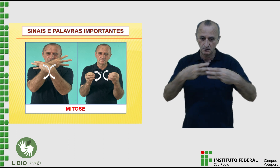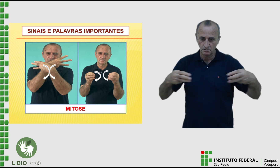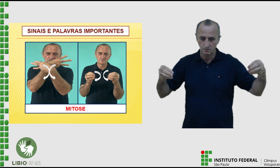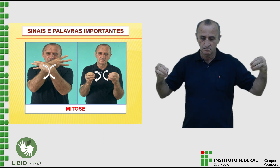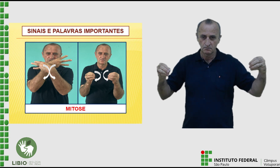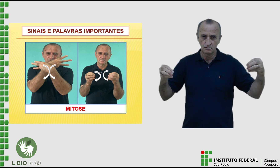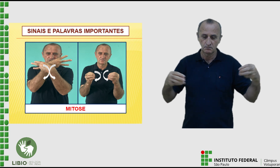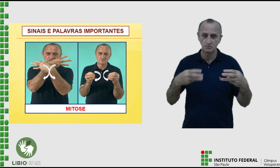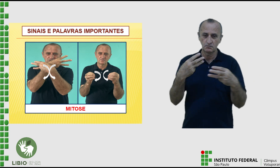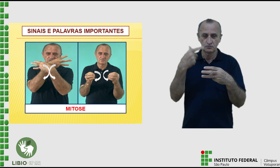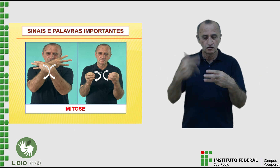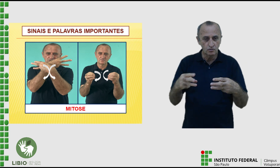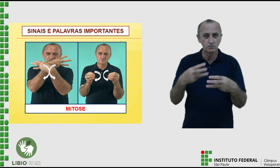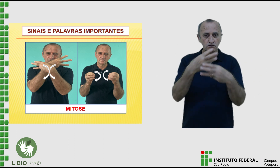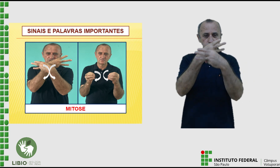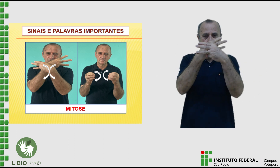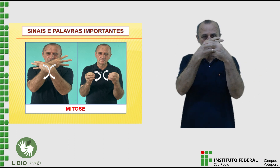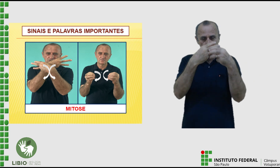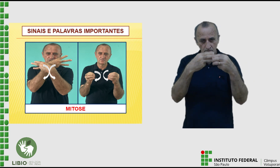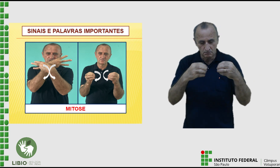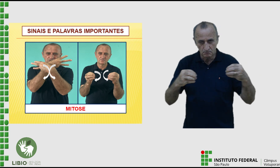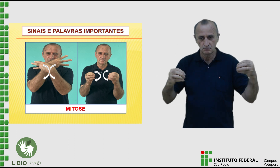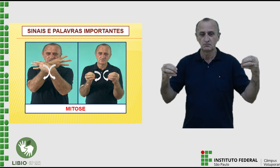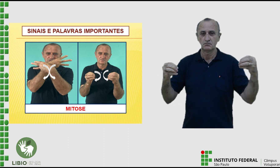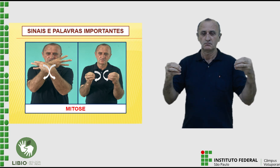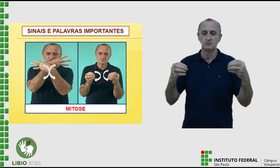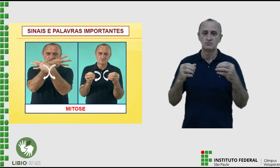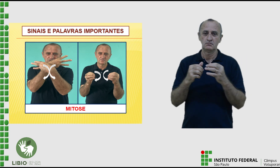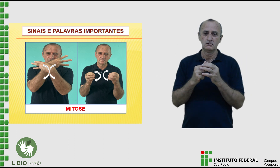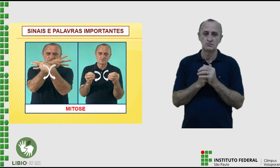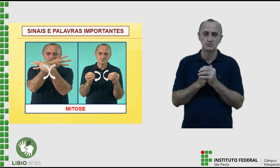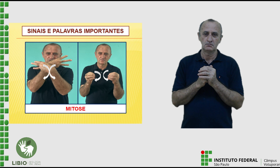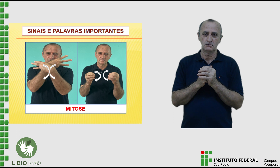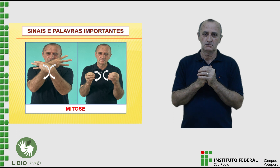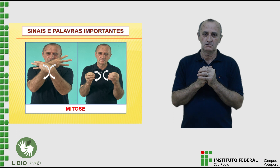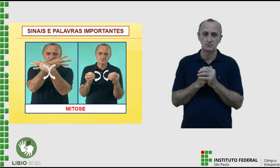Mitose. Novamente, mitose.